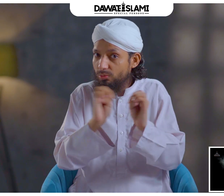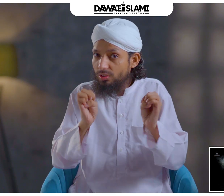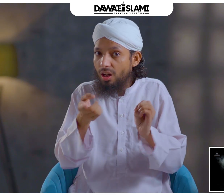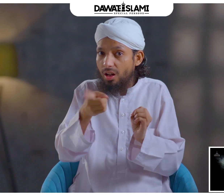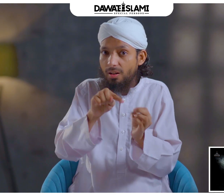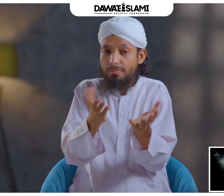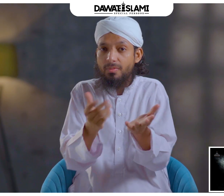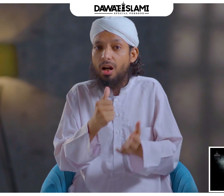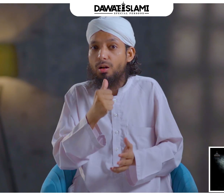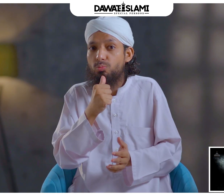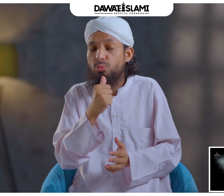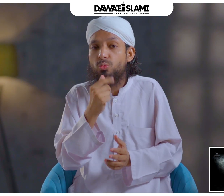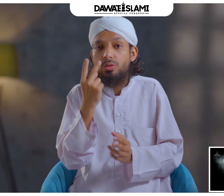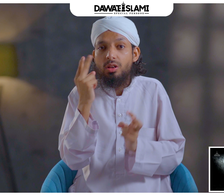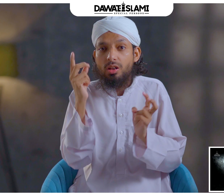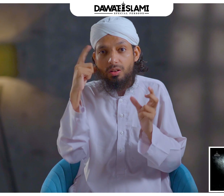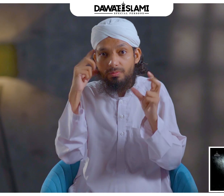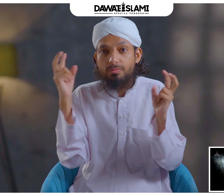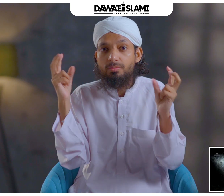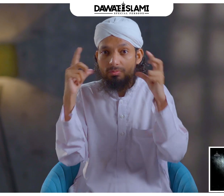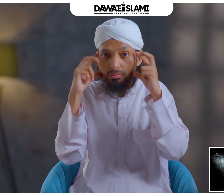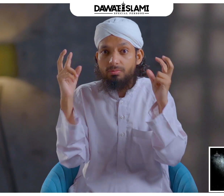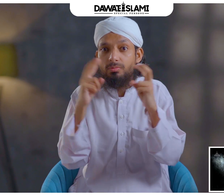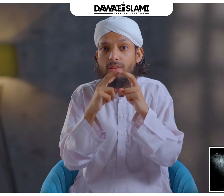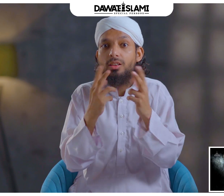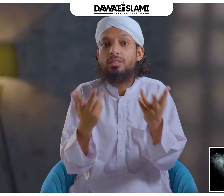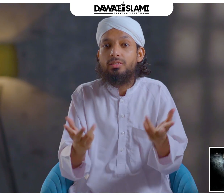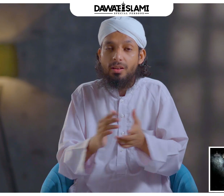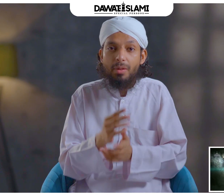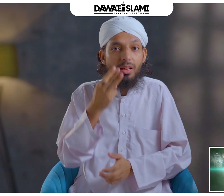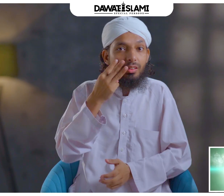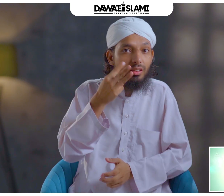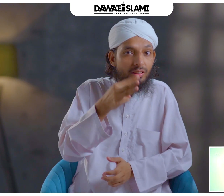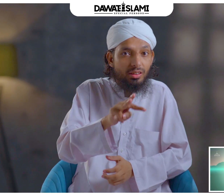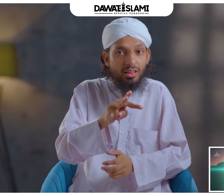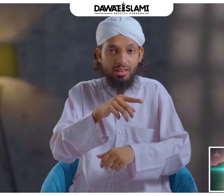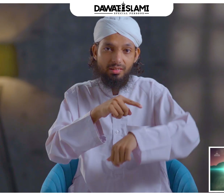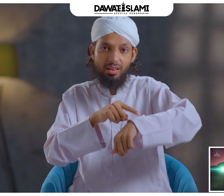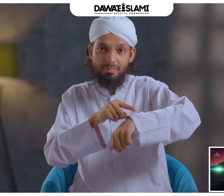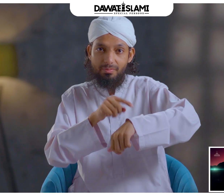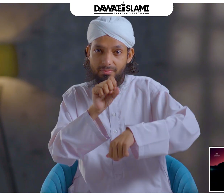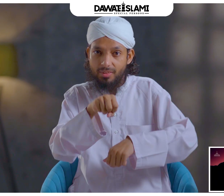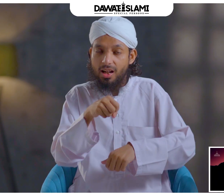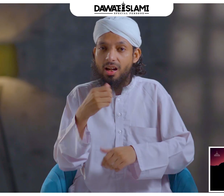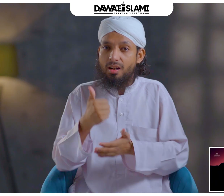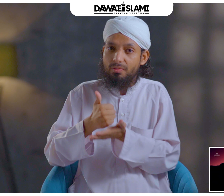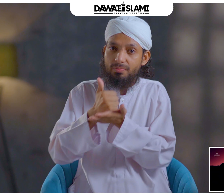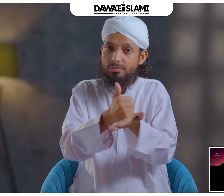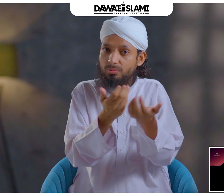کر سکا تو قیامت کے دن میں اپنے باپ کو منہ دکھانے کے قابل نہیں رہوں گا، اس لیے مجھے 3 دن کی مہلت دی جائے، میں